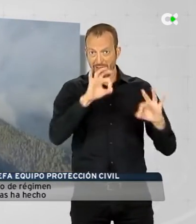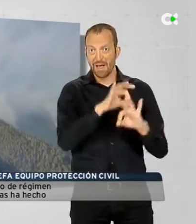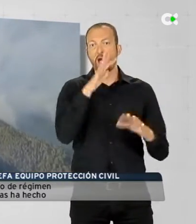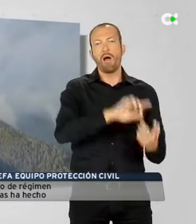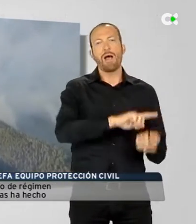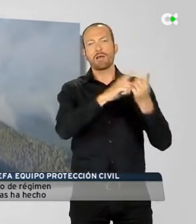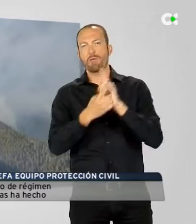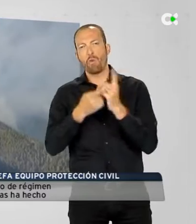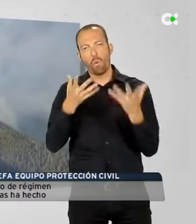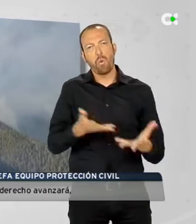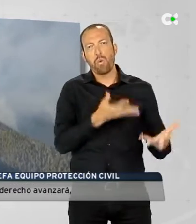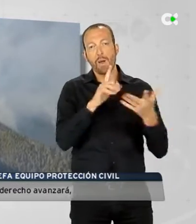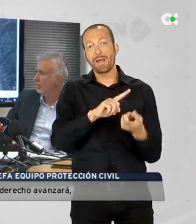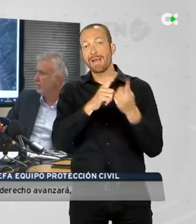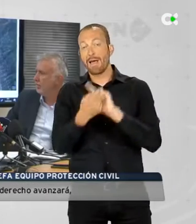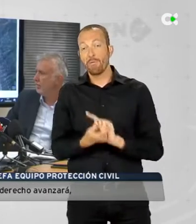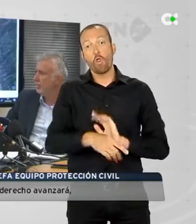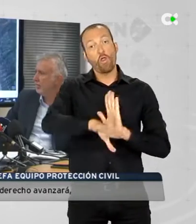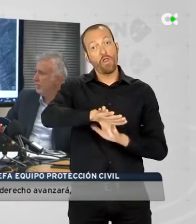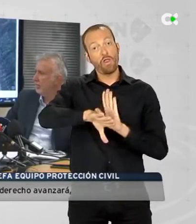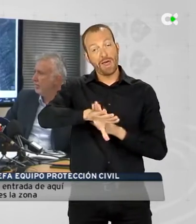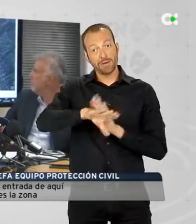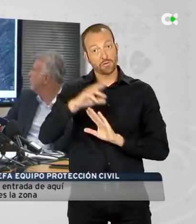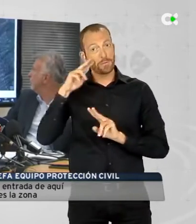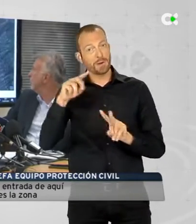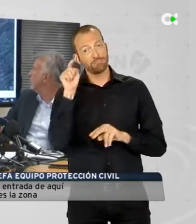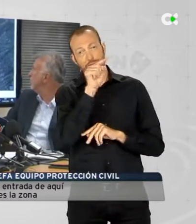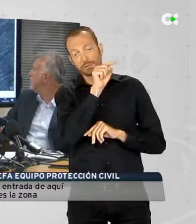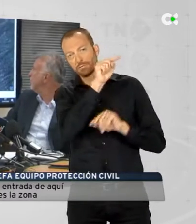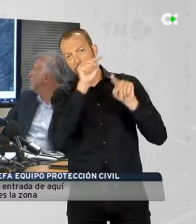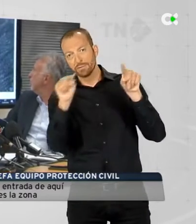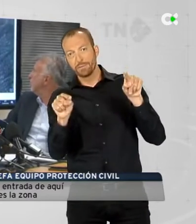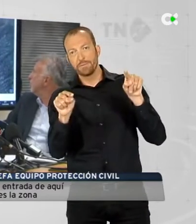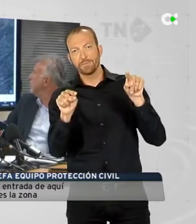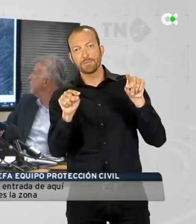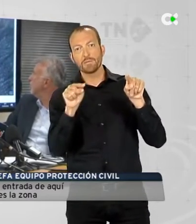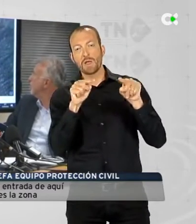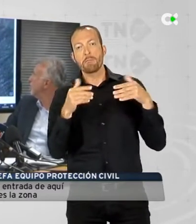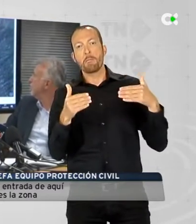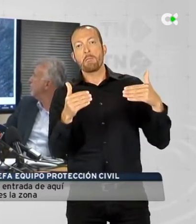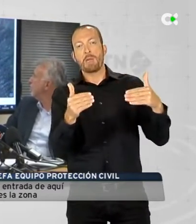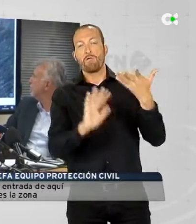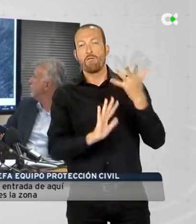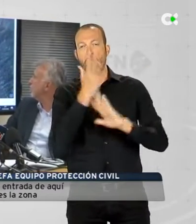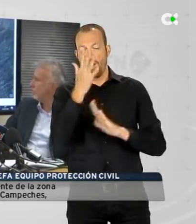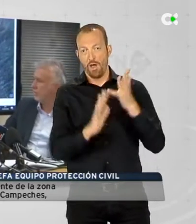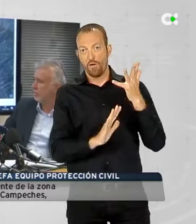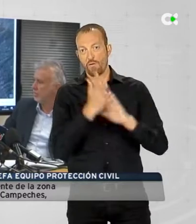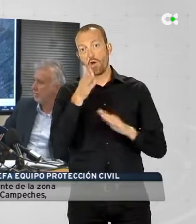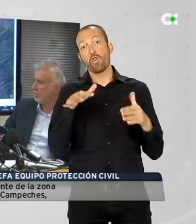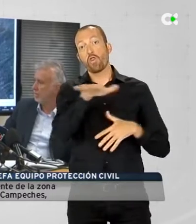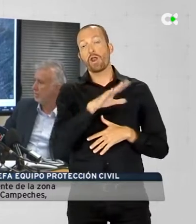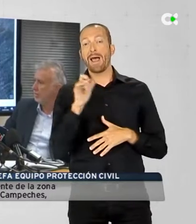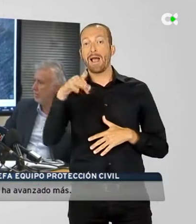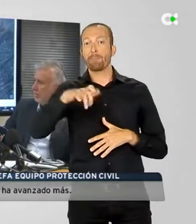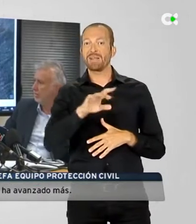de brisas ha hecho que el flanco derecho avanzara, que es esta entrada aquí, que es la zona descendente de la zona de los Campeches,